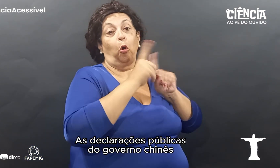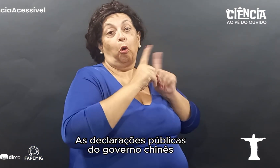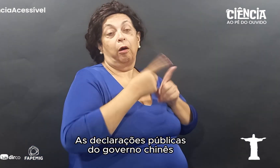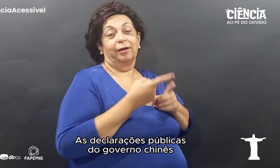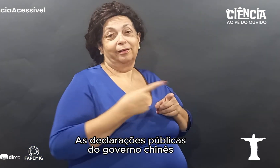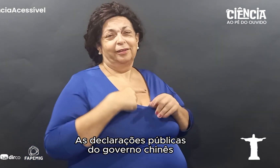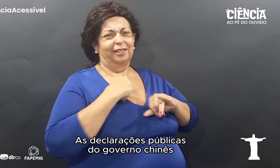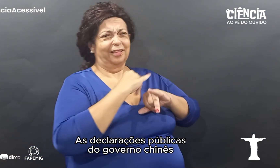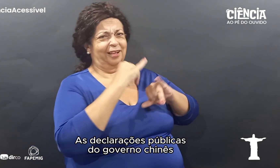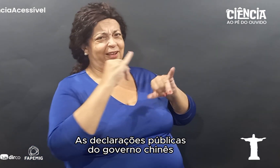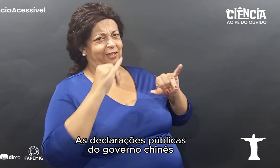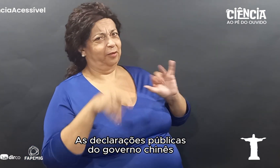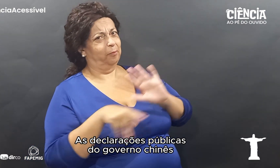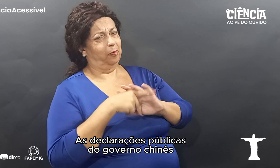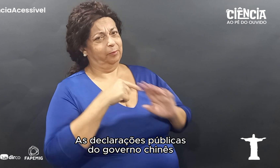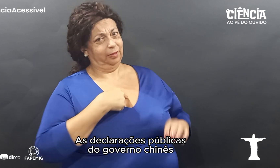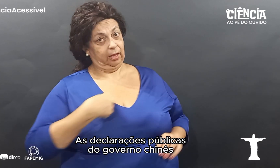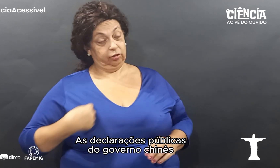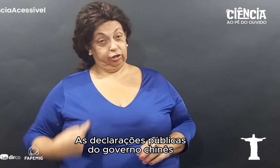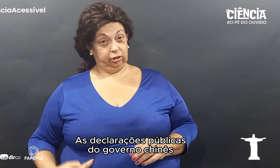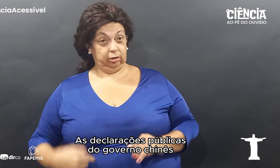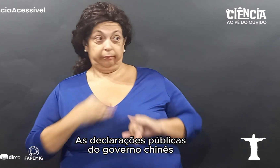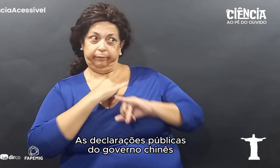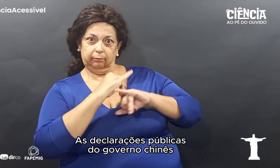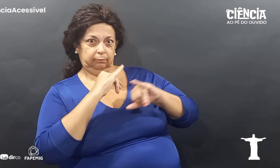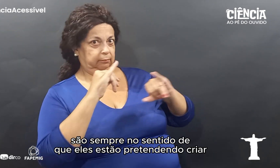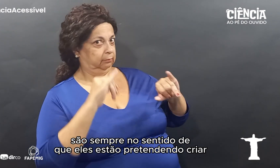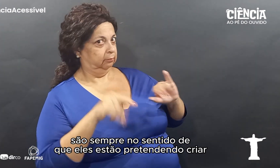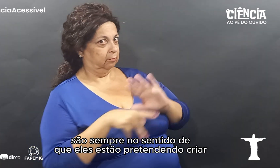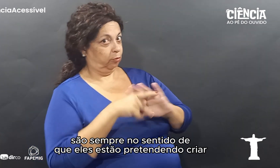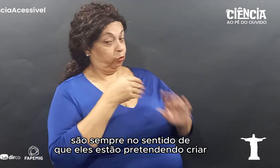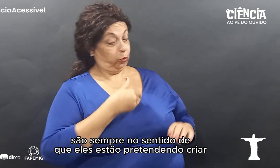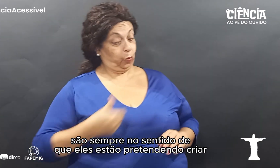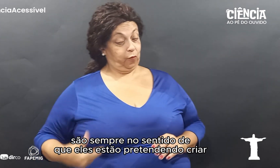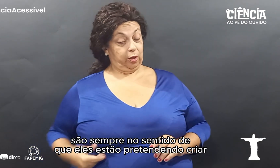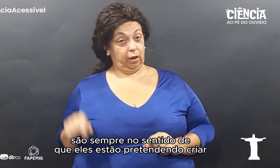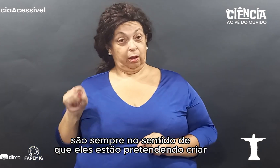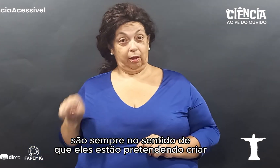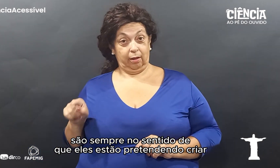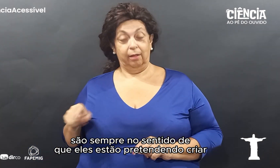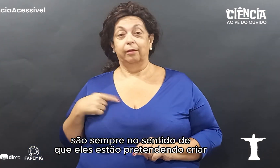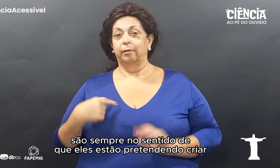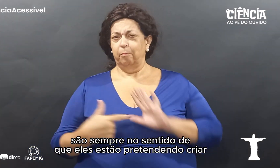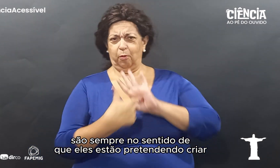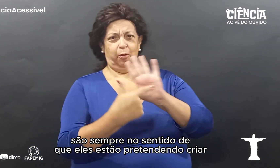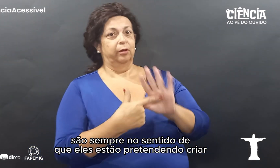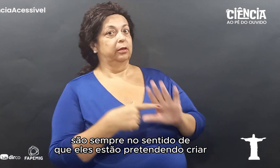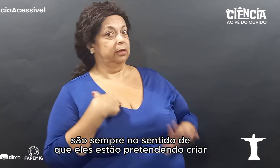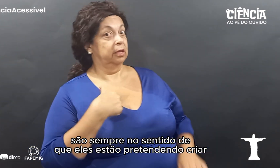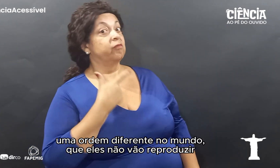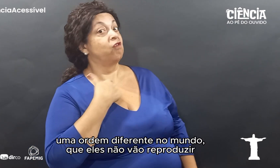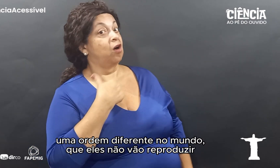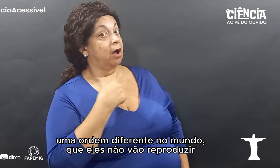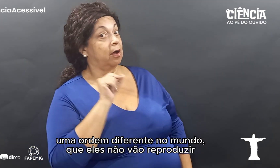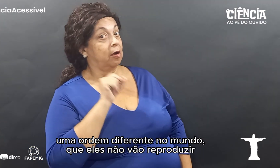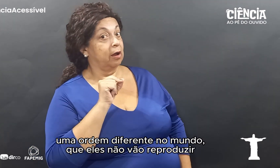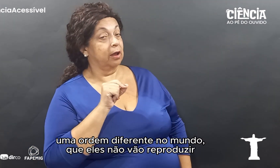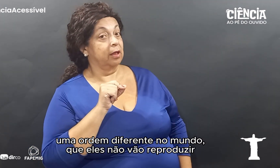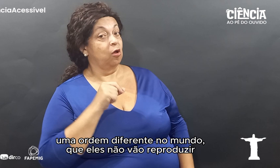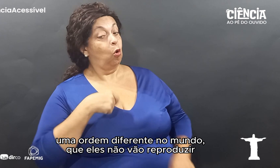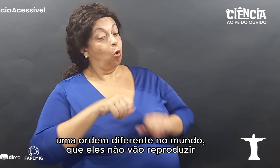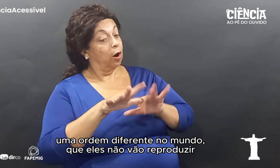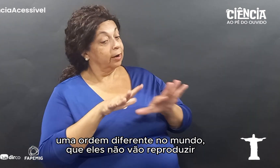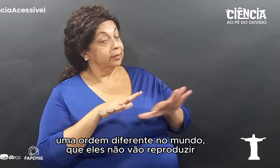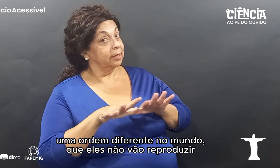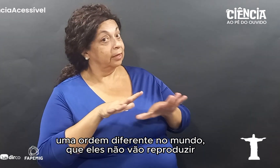As declarações públicas do governo chinês são sempre no sentido de que eles estão pretendendo criar uma ordem